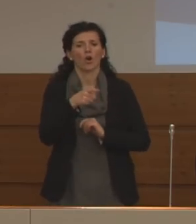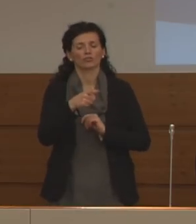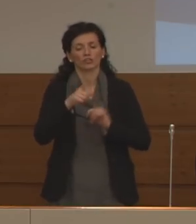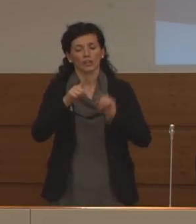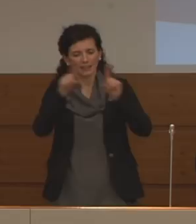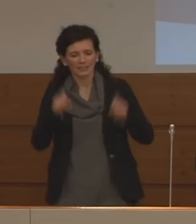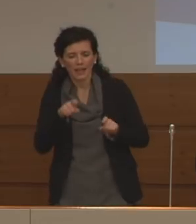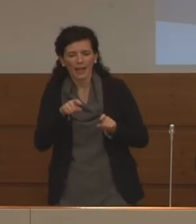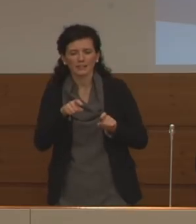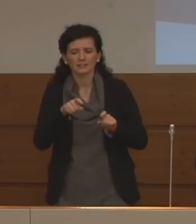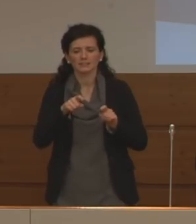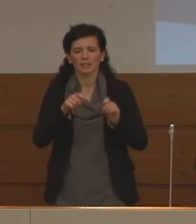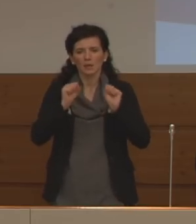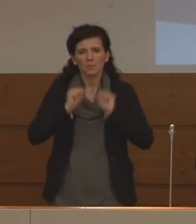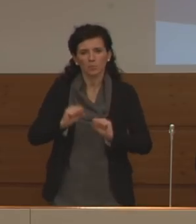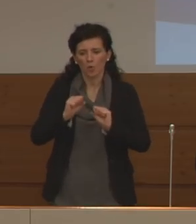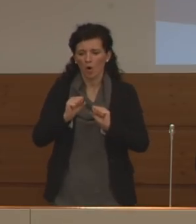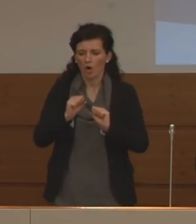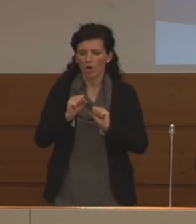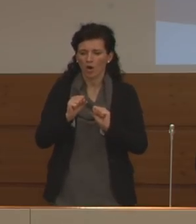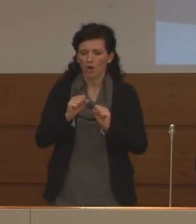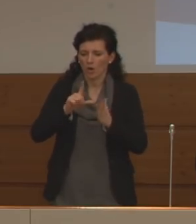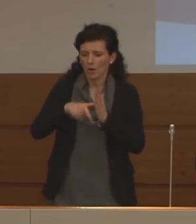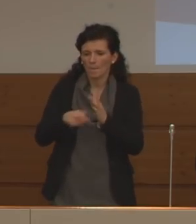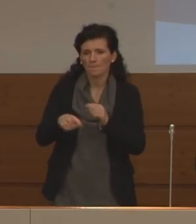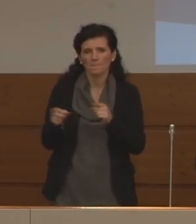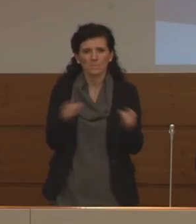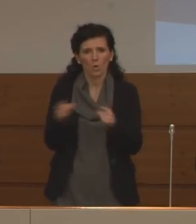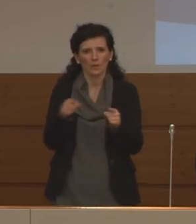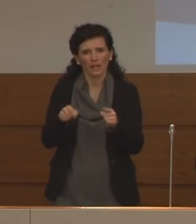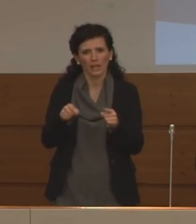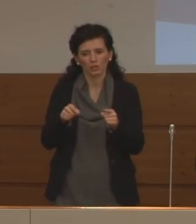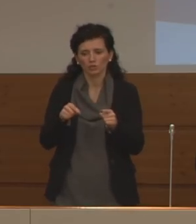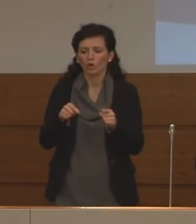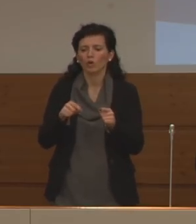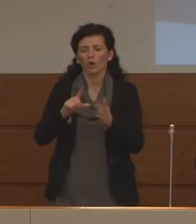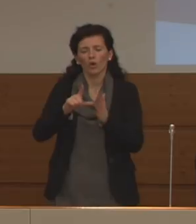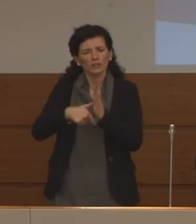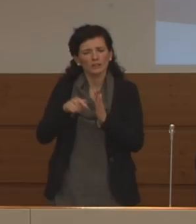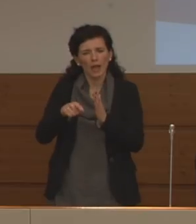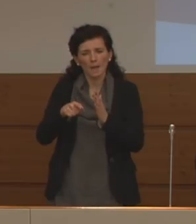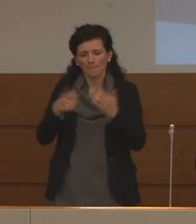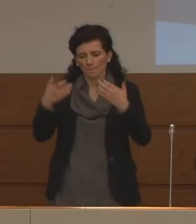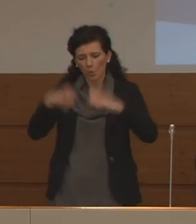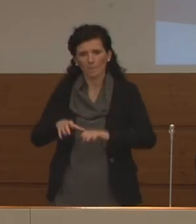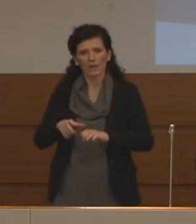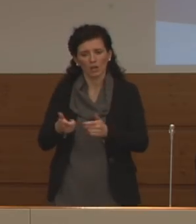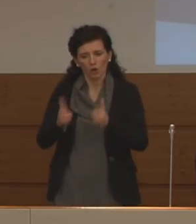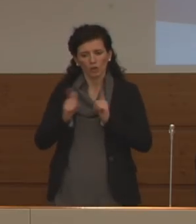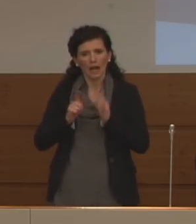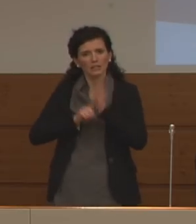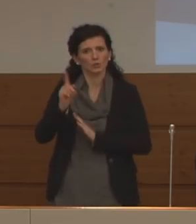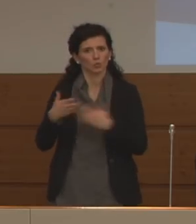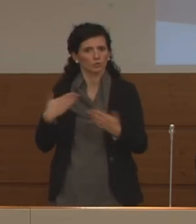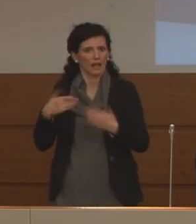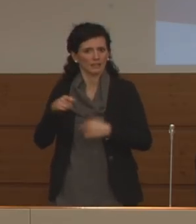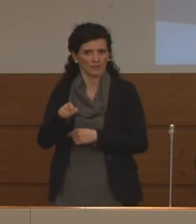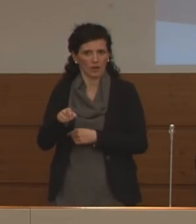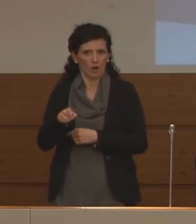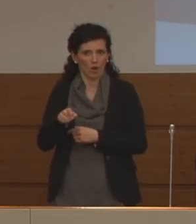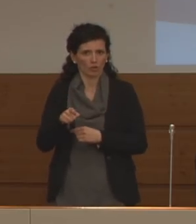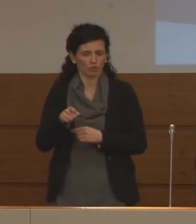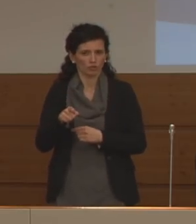realizzabili inteso come in un intervallo di tempo minore però anche qui